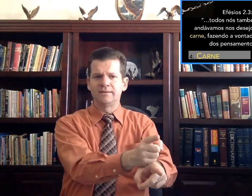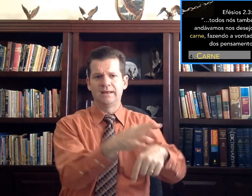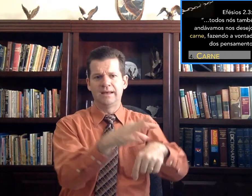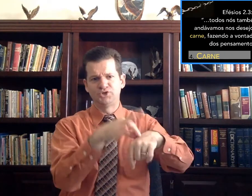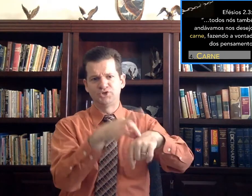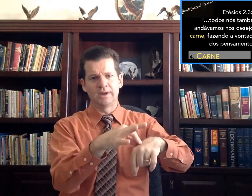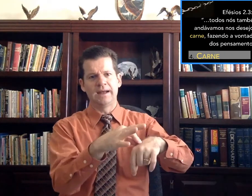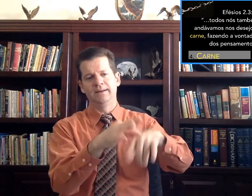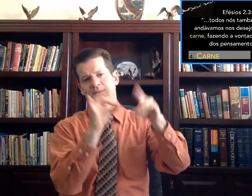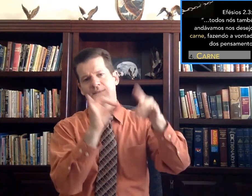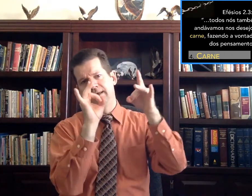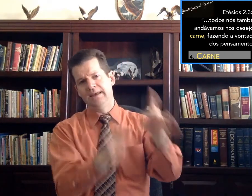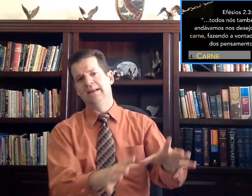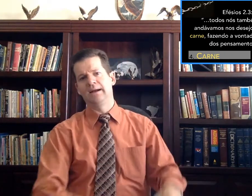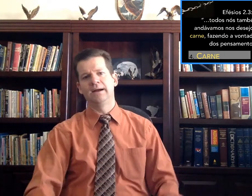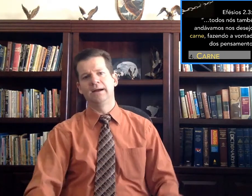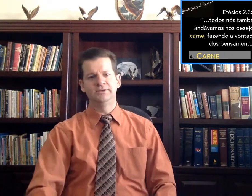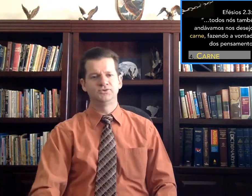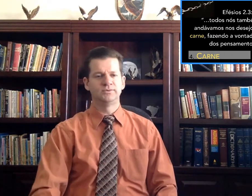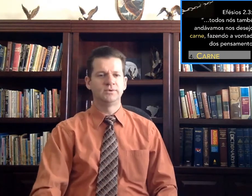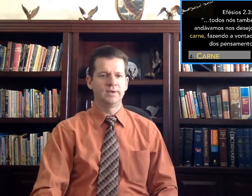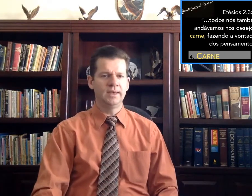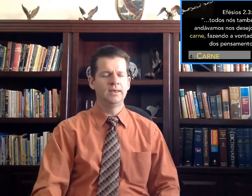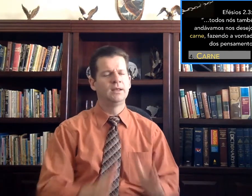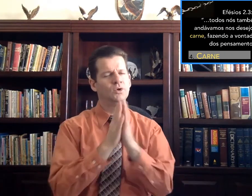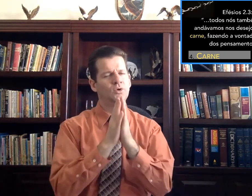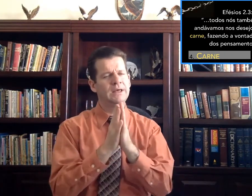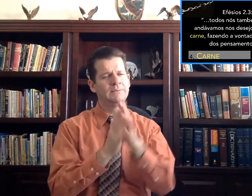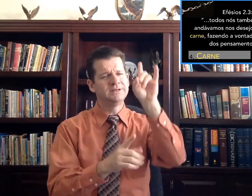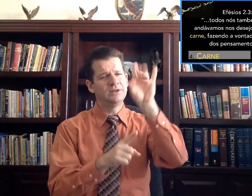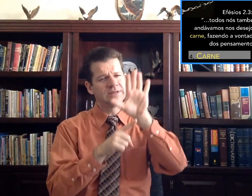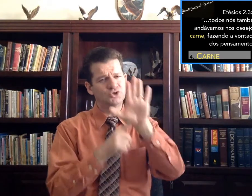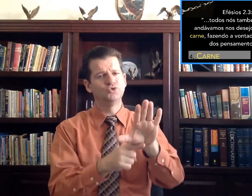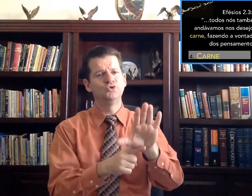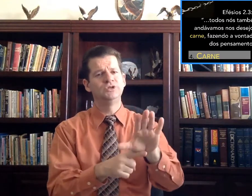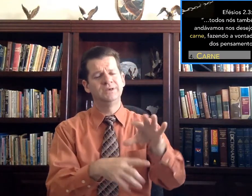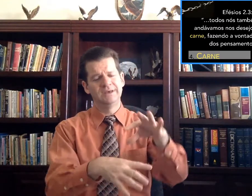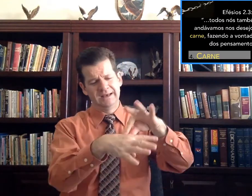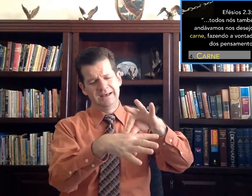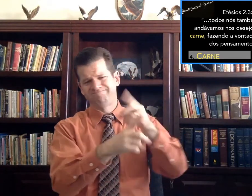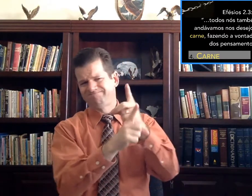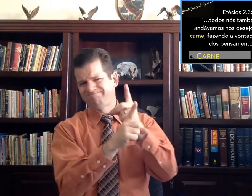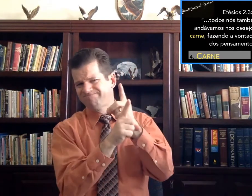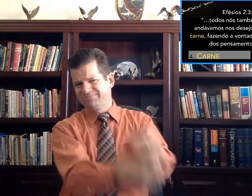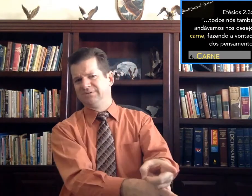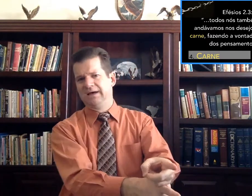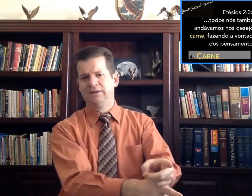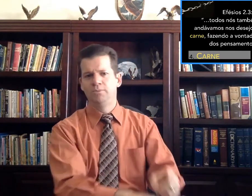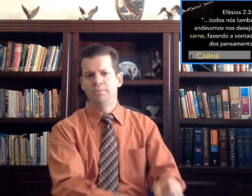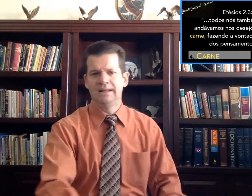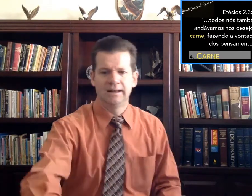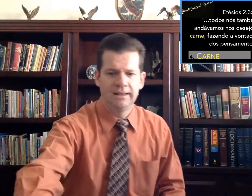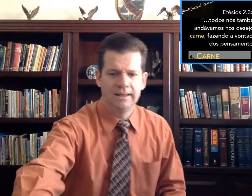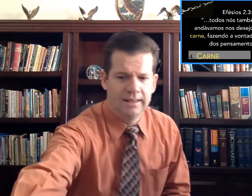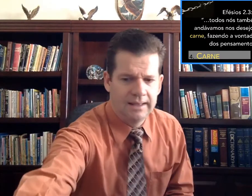a sua carne e largar isso. Okay? Então, oremos que Deus ajude a dominar a